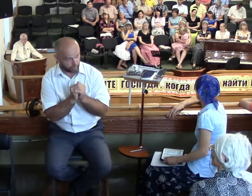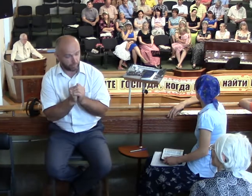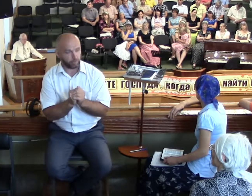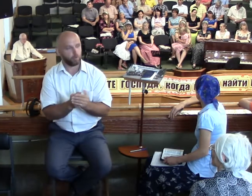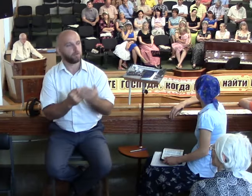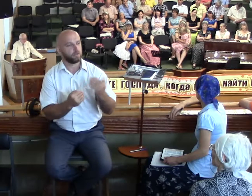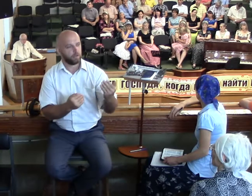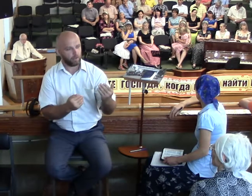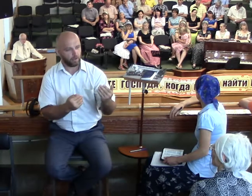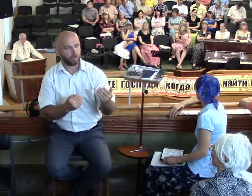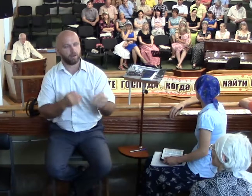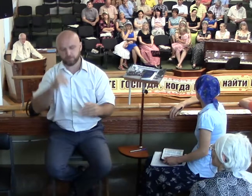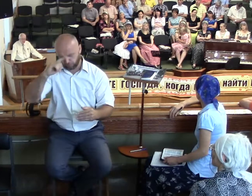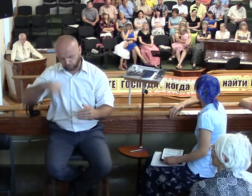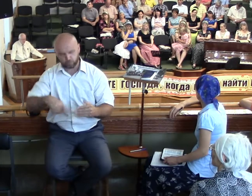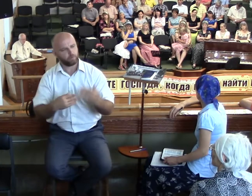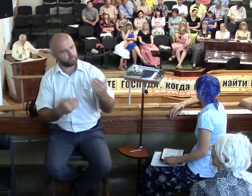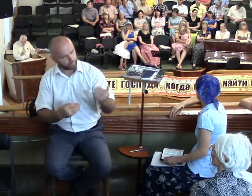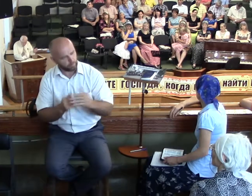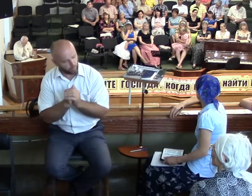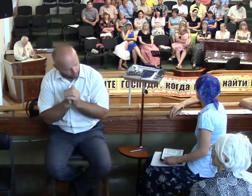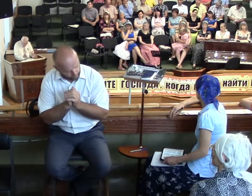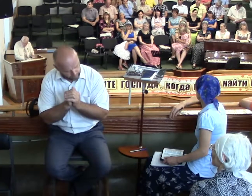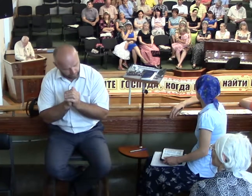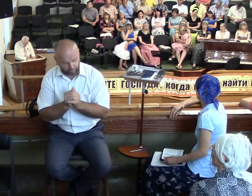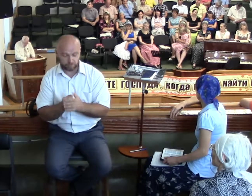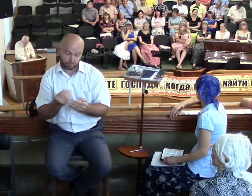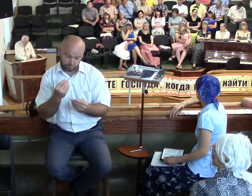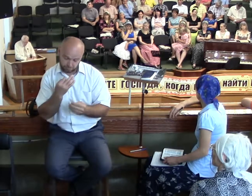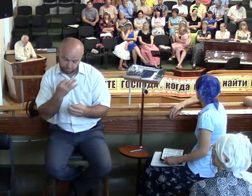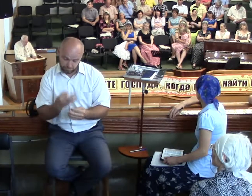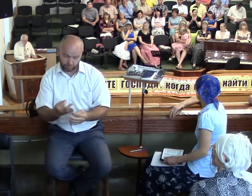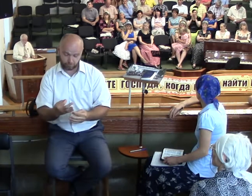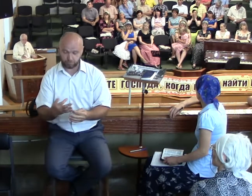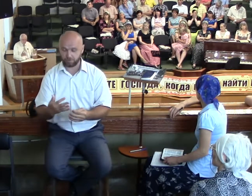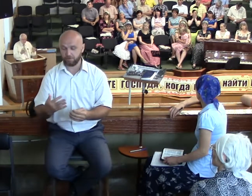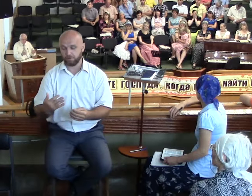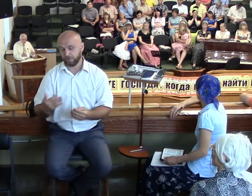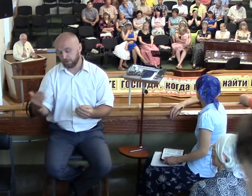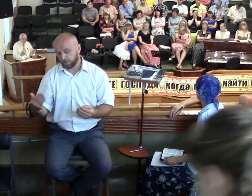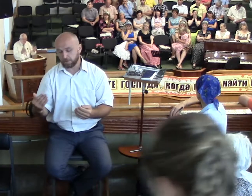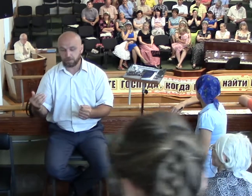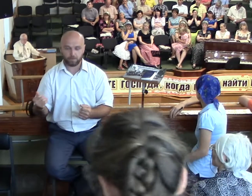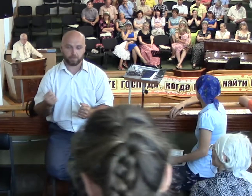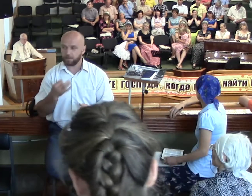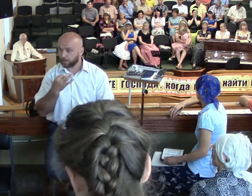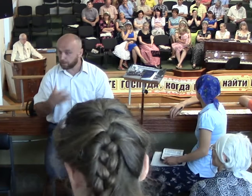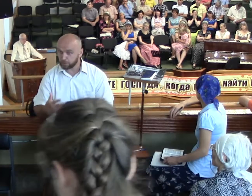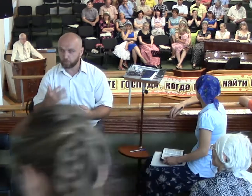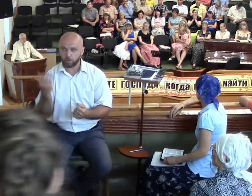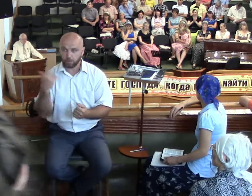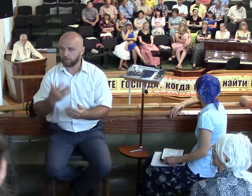когда верующие берут и пытаются свои сбережения дать под проценты